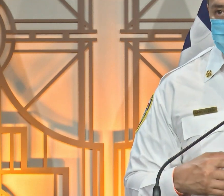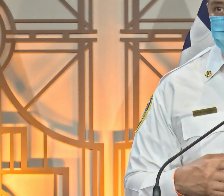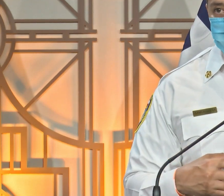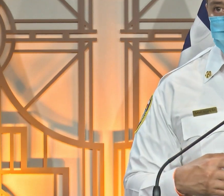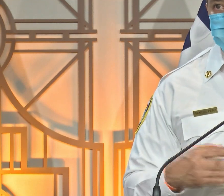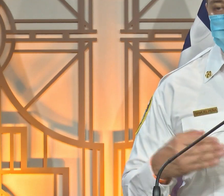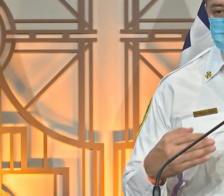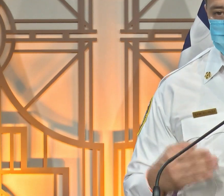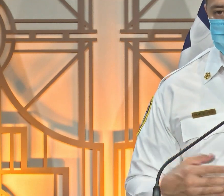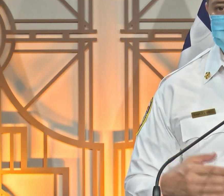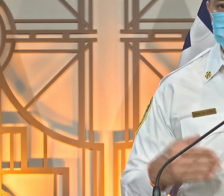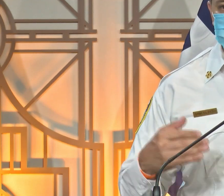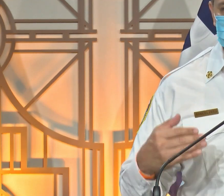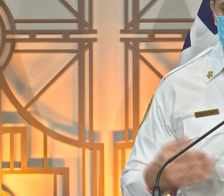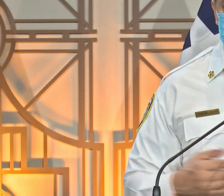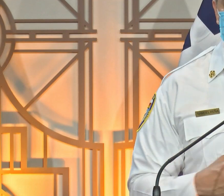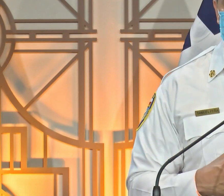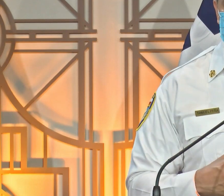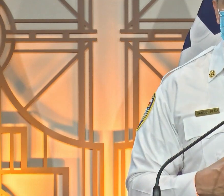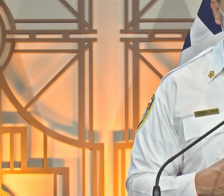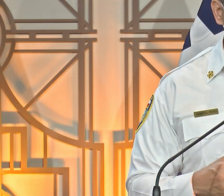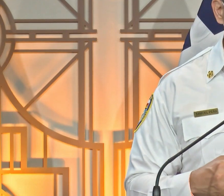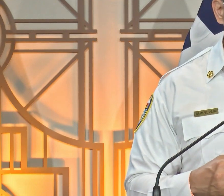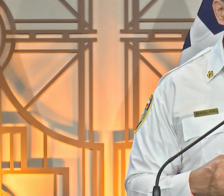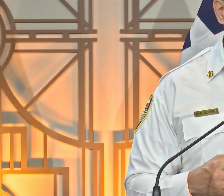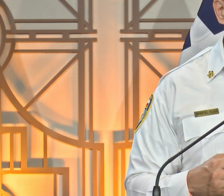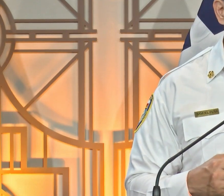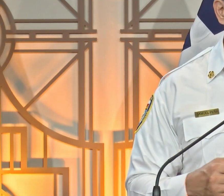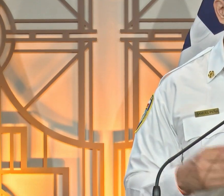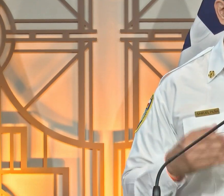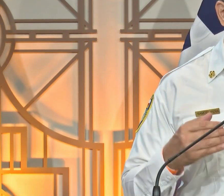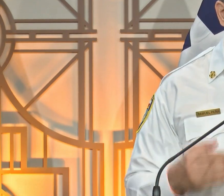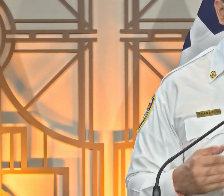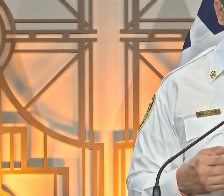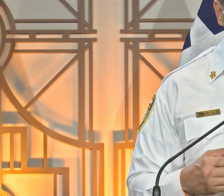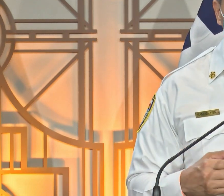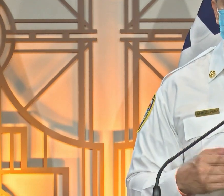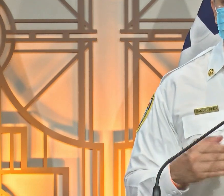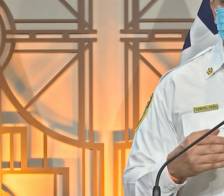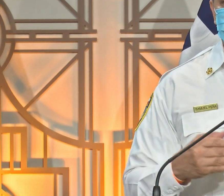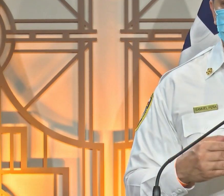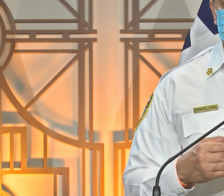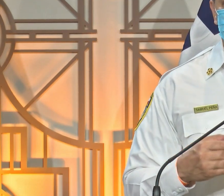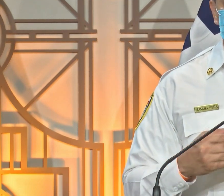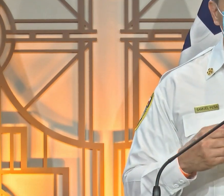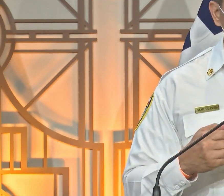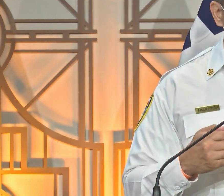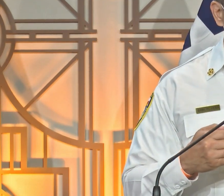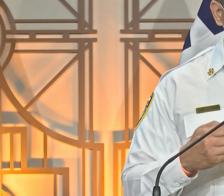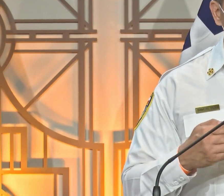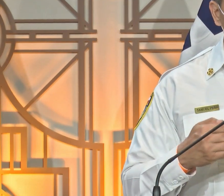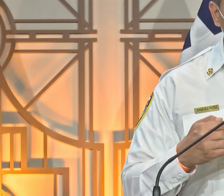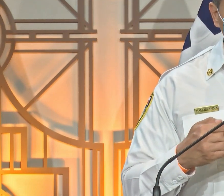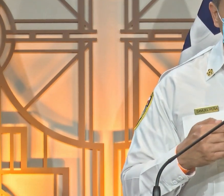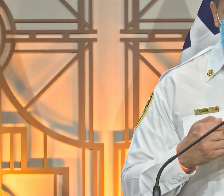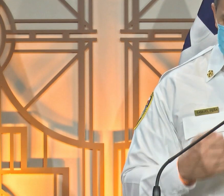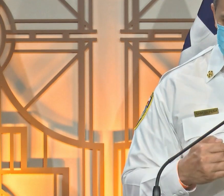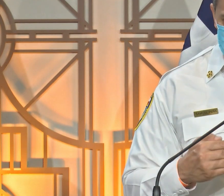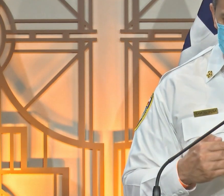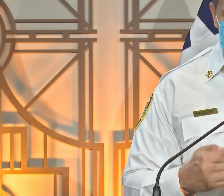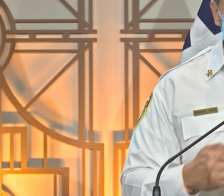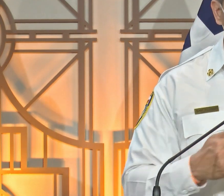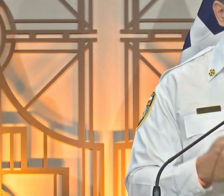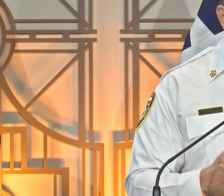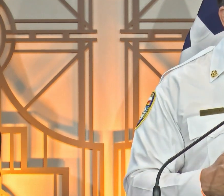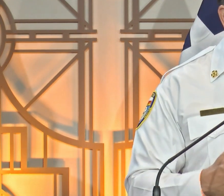para protección de los pacientes y de los que están dentro de estos hospitales. Así es que es muy importante que se hagan